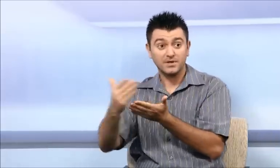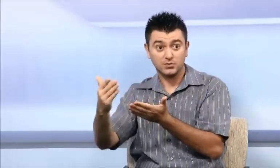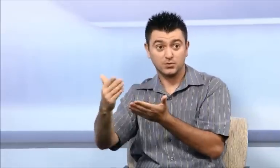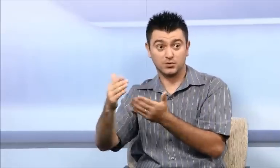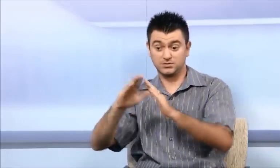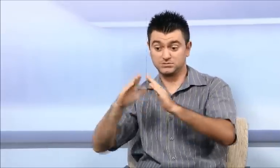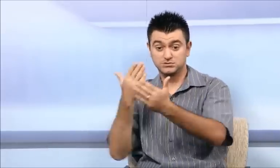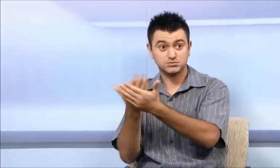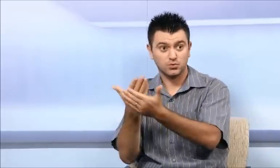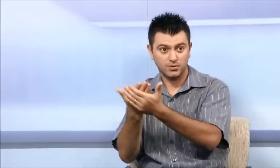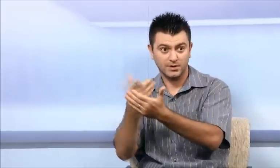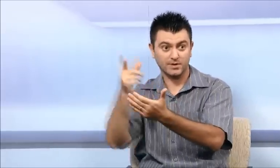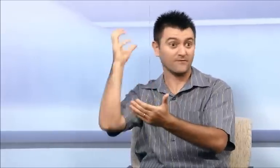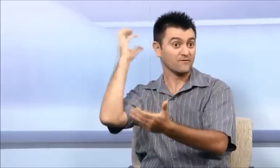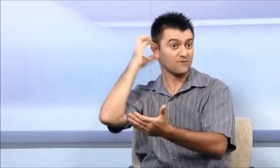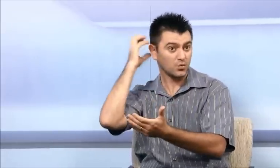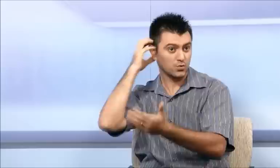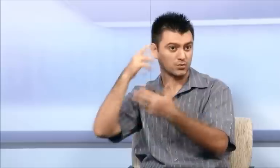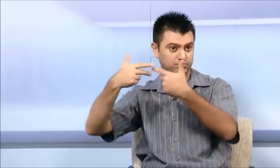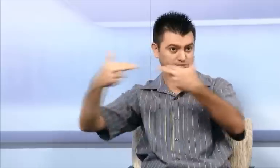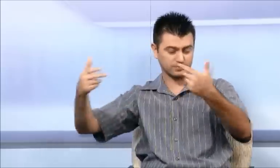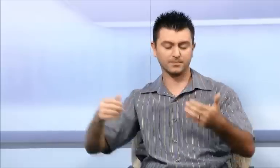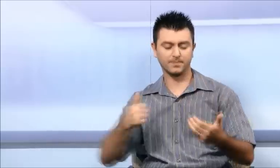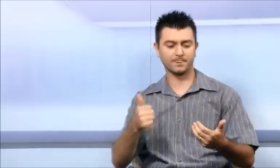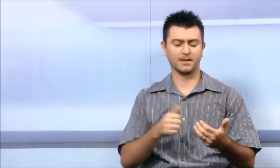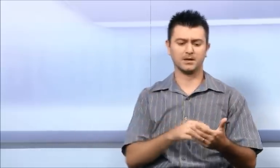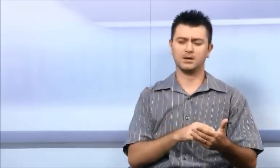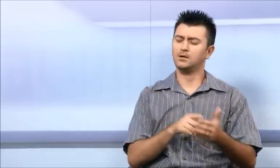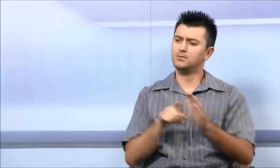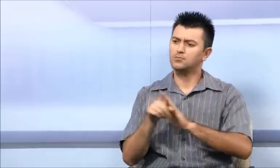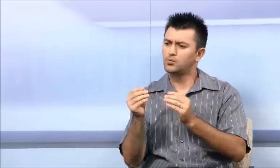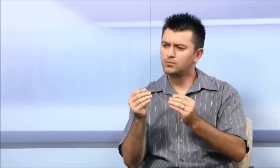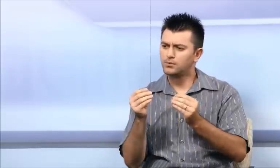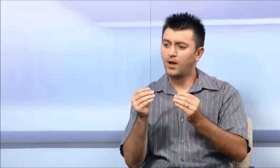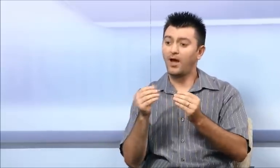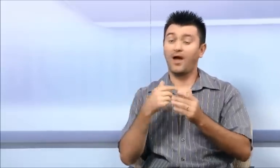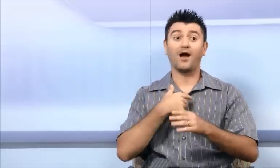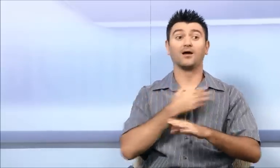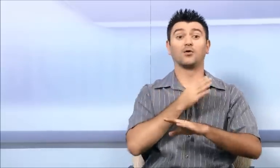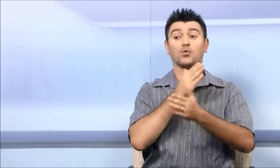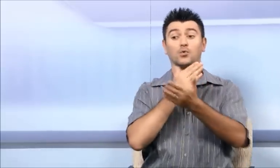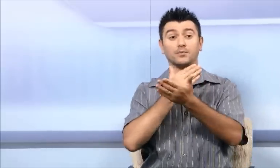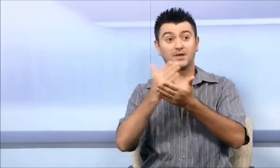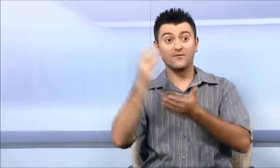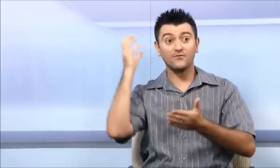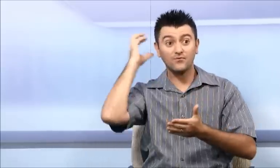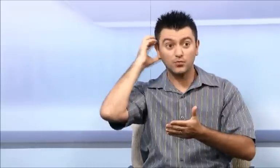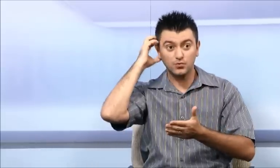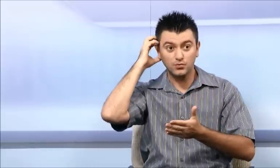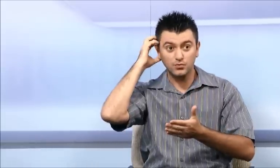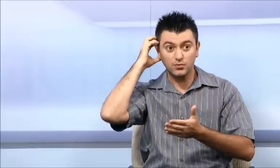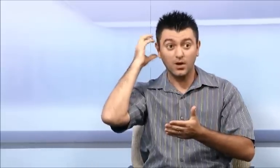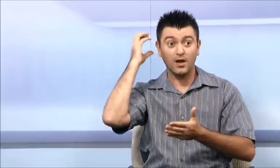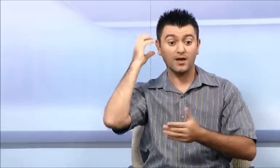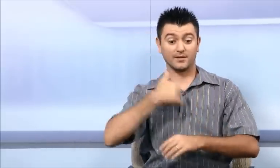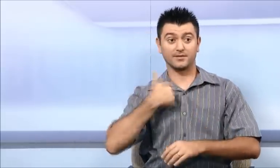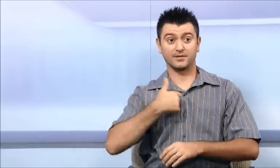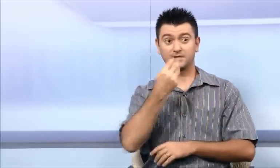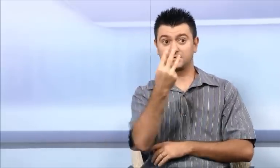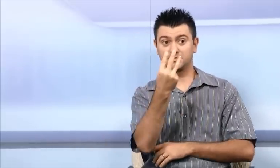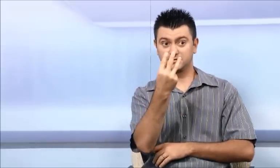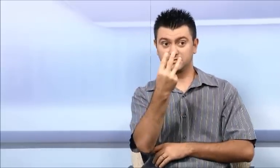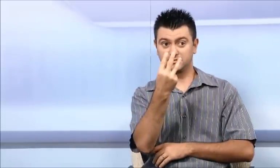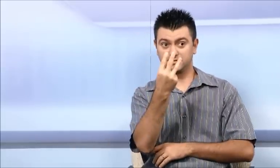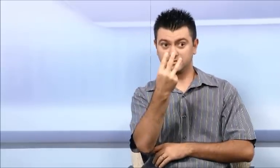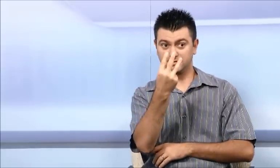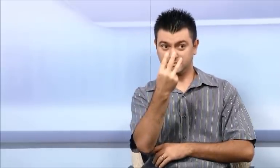na família que começaram a frequentar fonoaudiólogo. E aí,